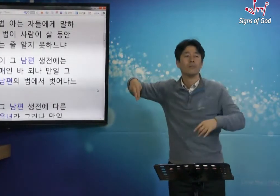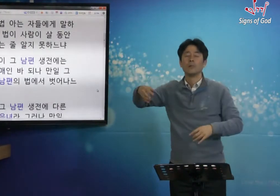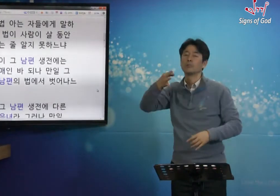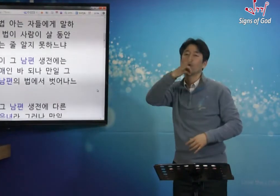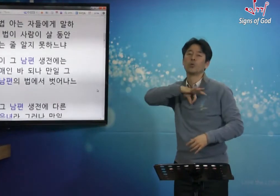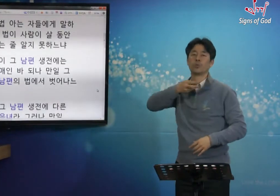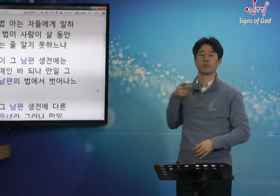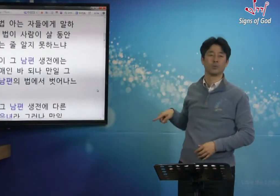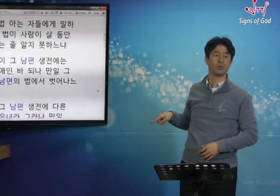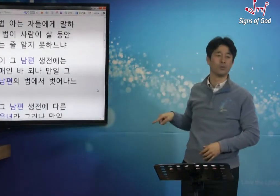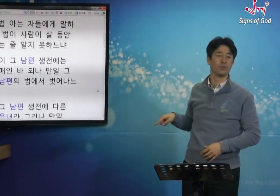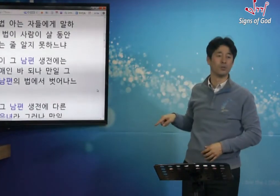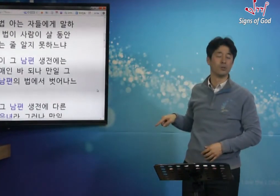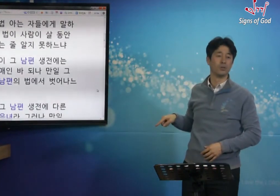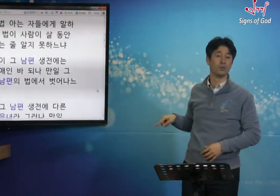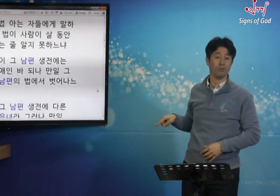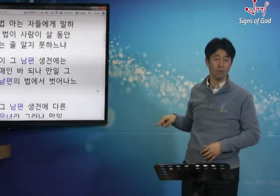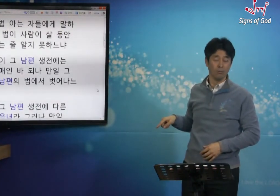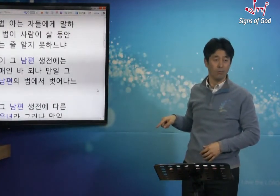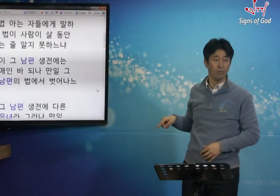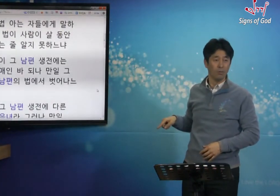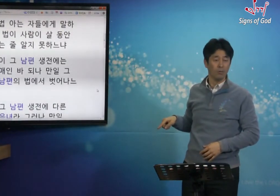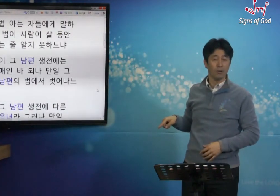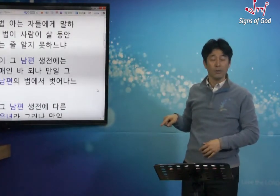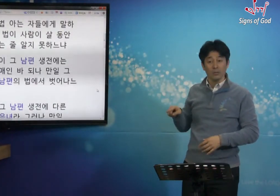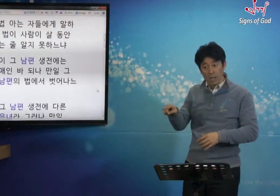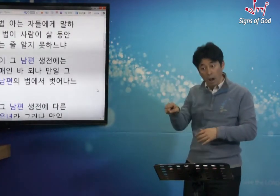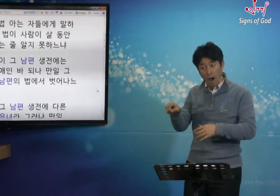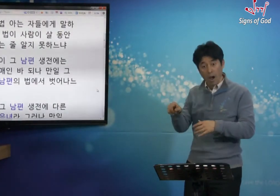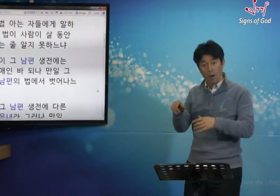데가 없다는 것이죠. 그것은 더 이상의 효력을 발휘하지 않는다는 것이죠.